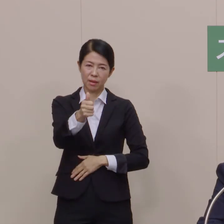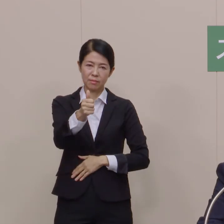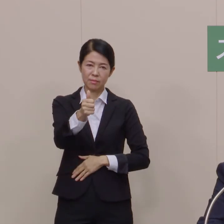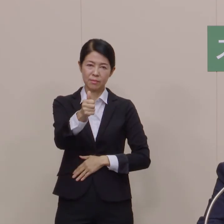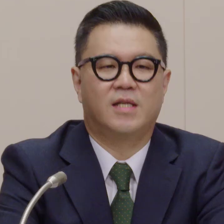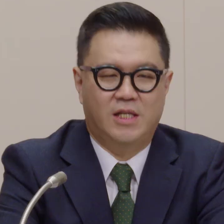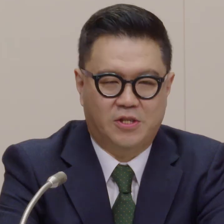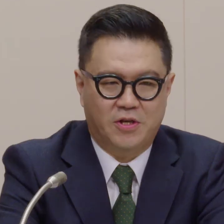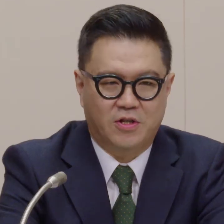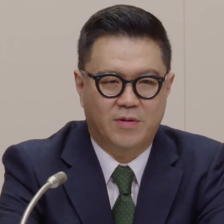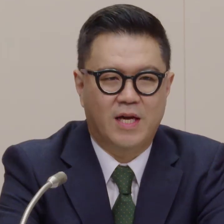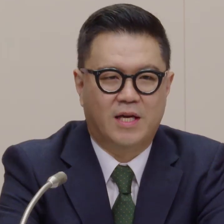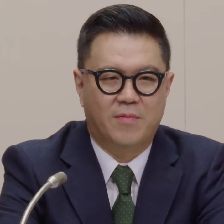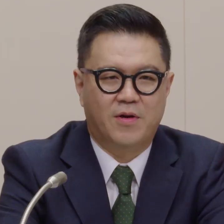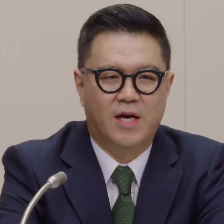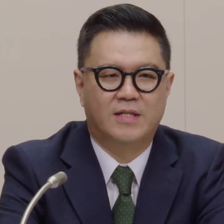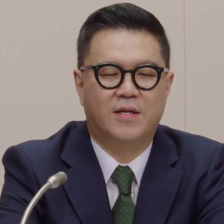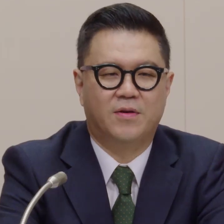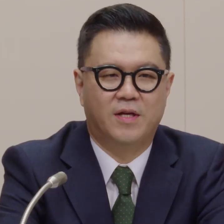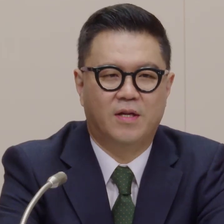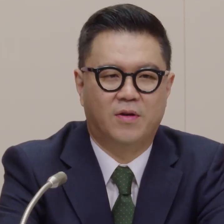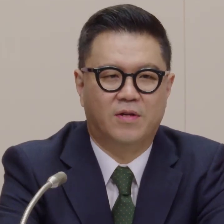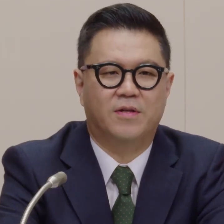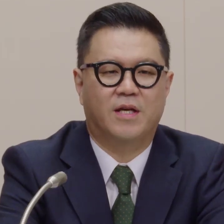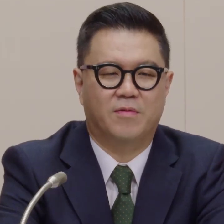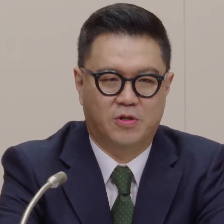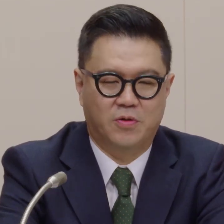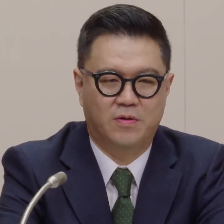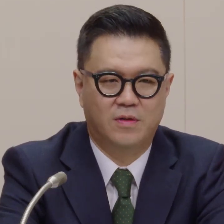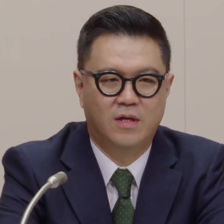。一緒に望まない煙を減らせるように取